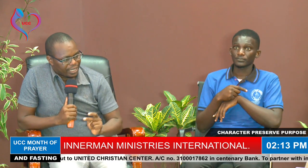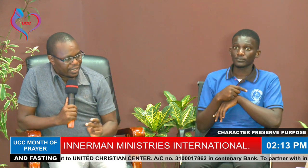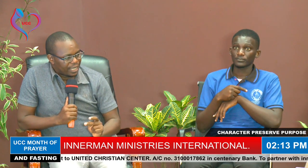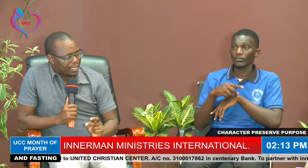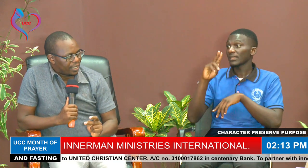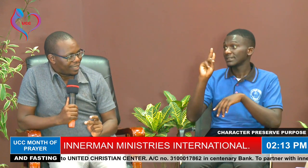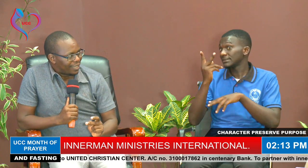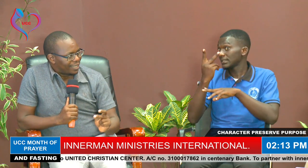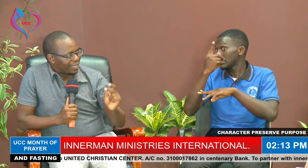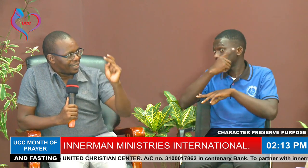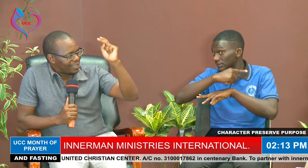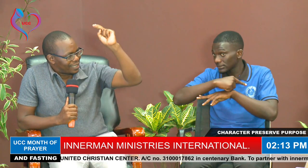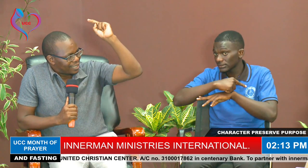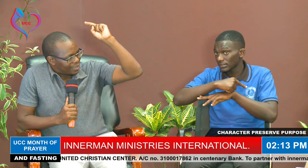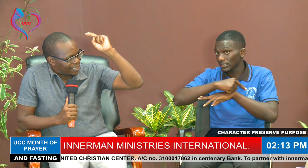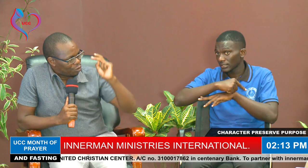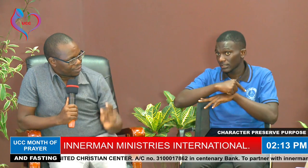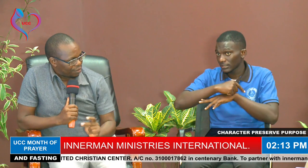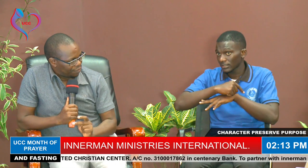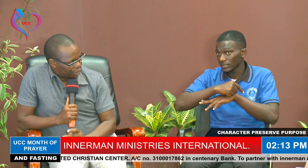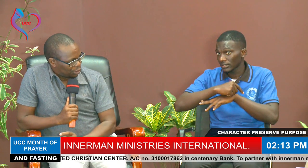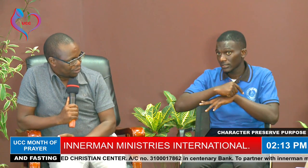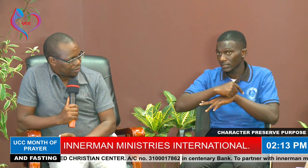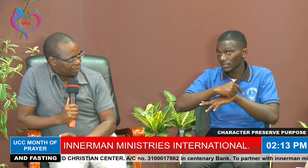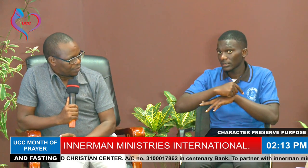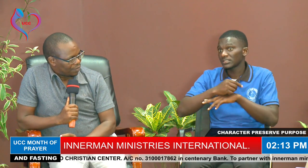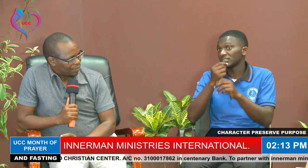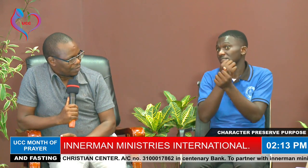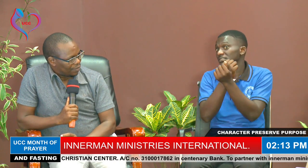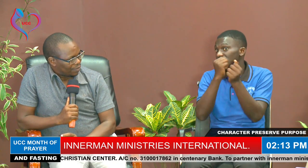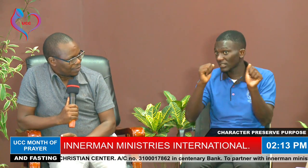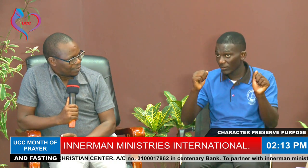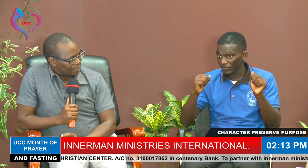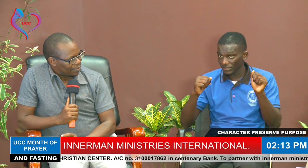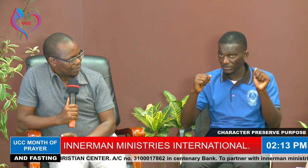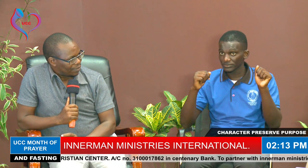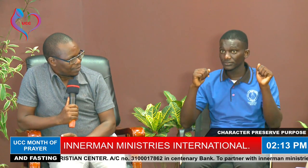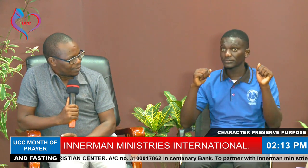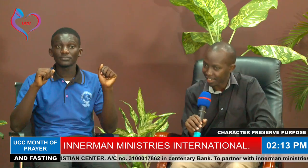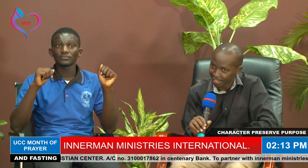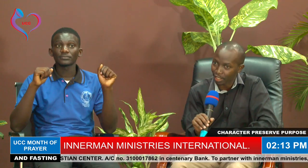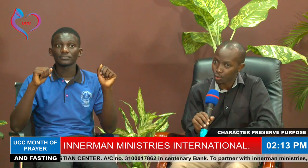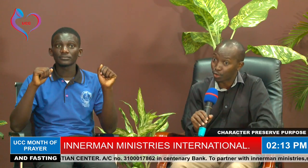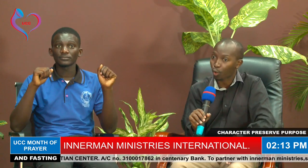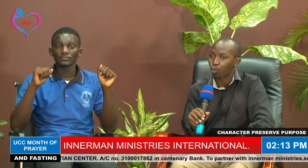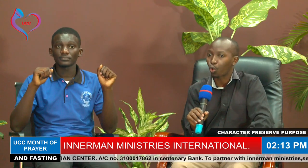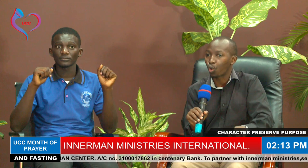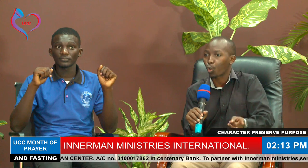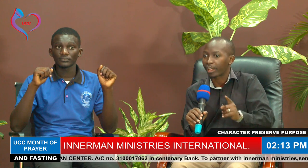second day is the day of salvation. Olunaku olwokubiri mu nnaku zino enkulu zasengese lwe lunaku